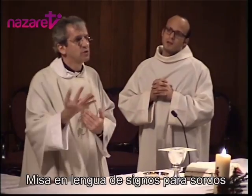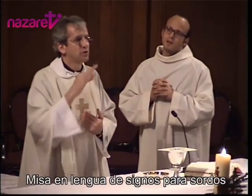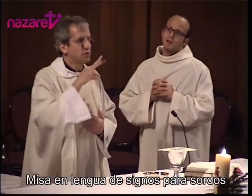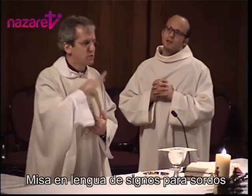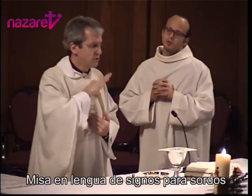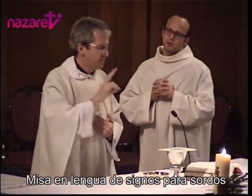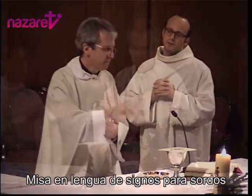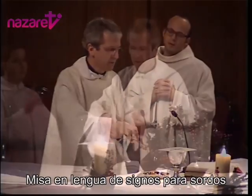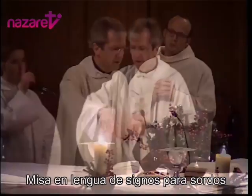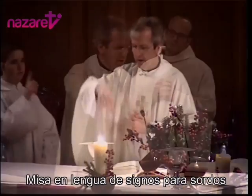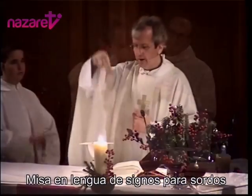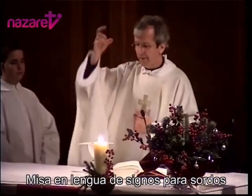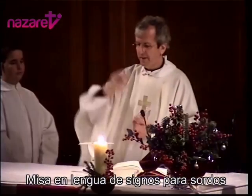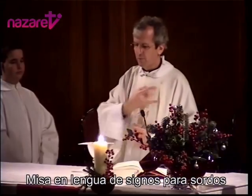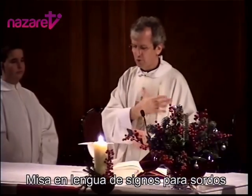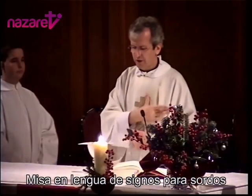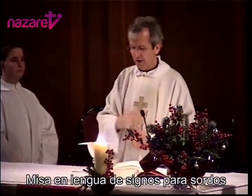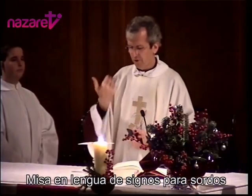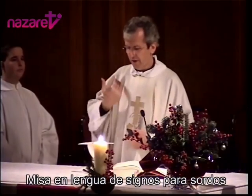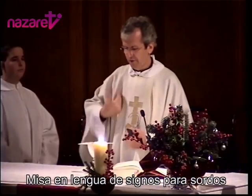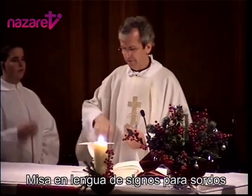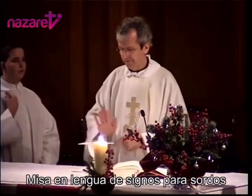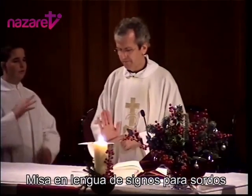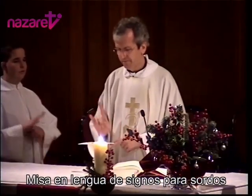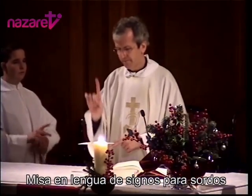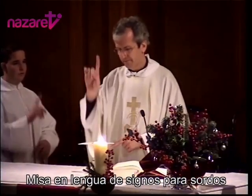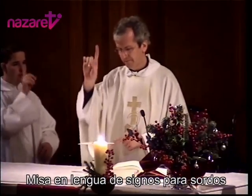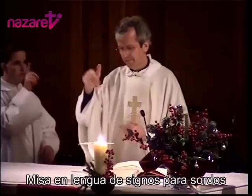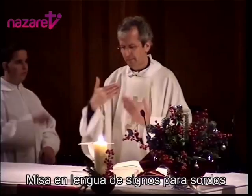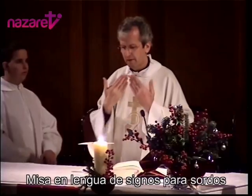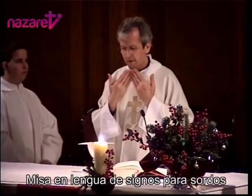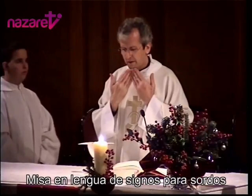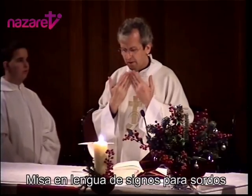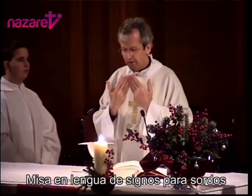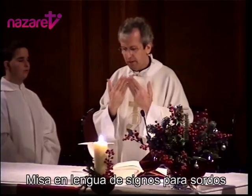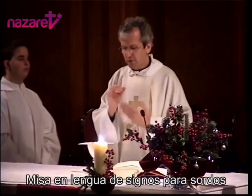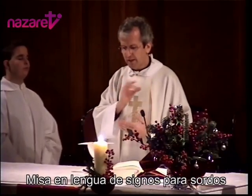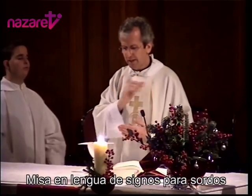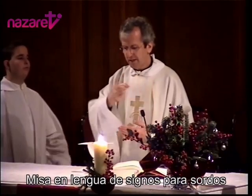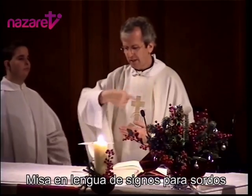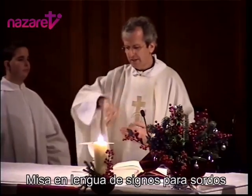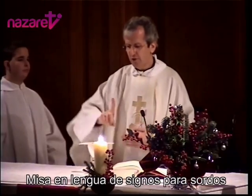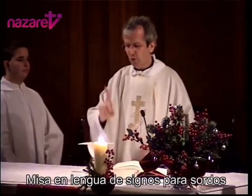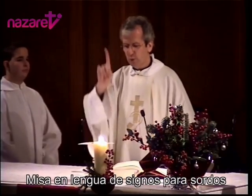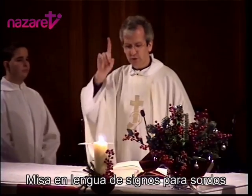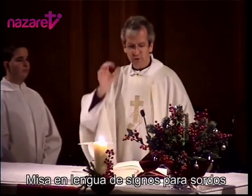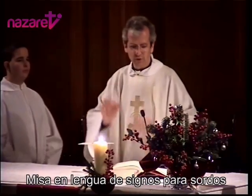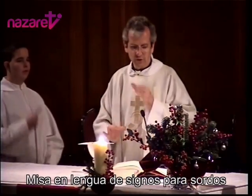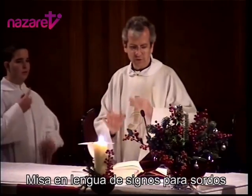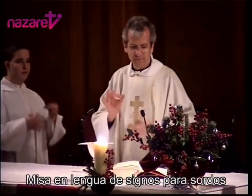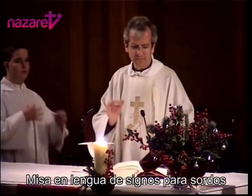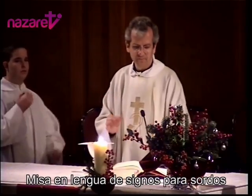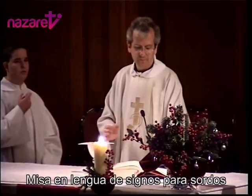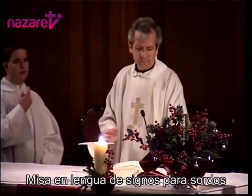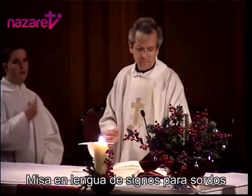con vosotros. Y con tu espíritu. Levantemos el corazón. Lo tenemos levantado hacia el Señor. Demos gracias al Señor nuestro Dios.